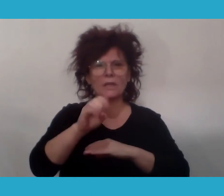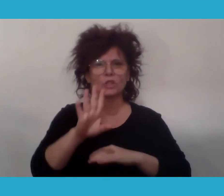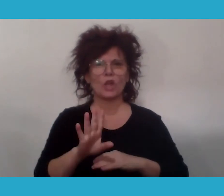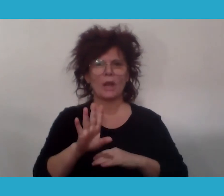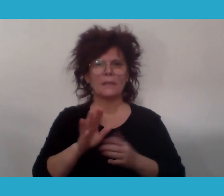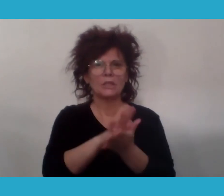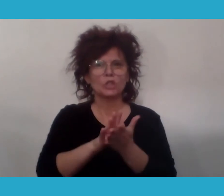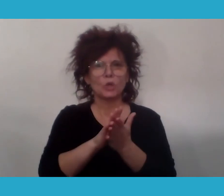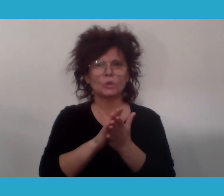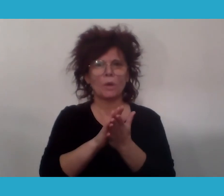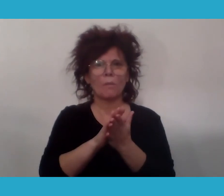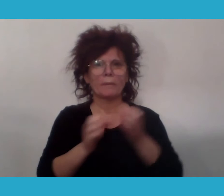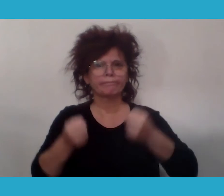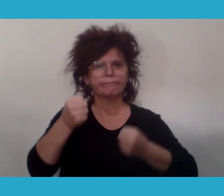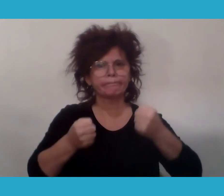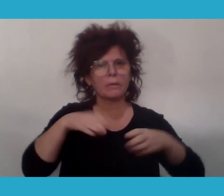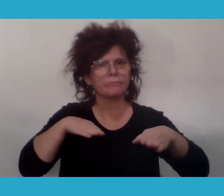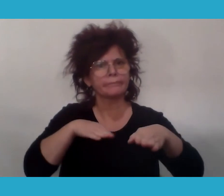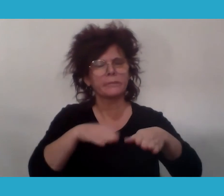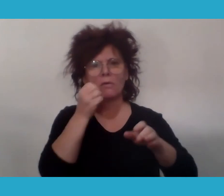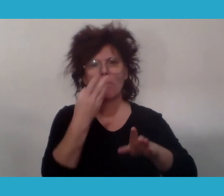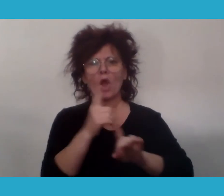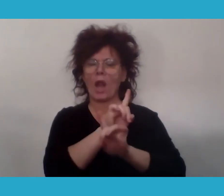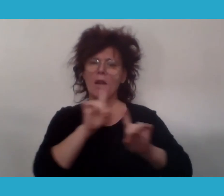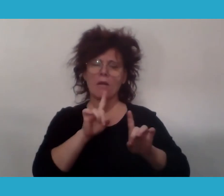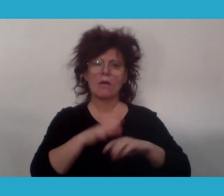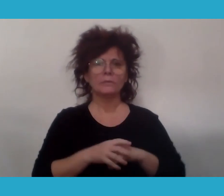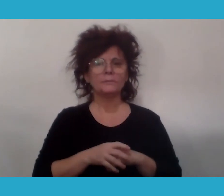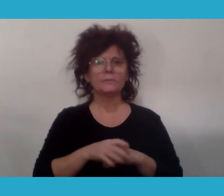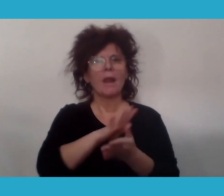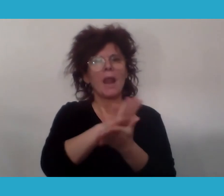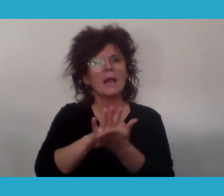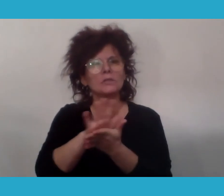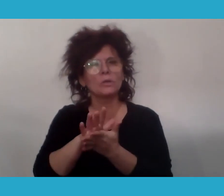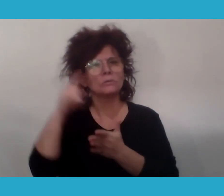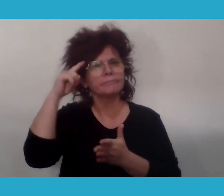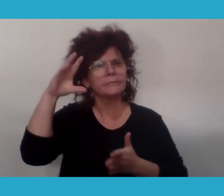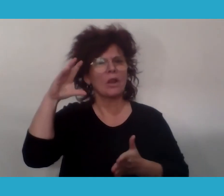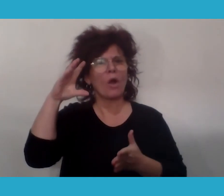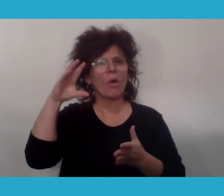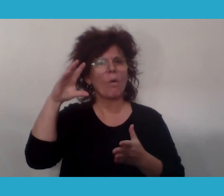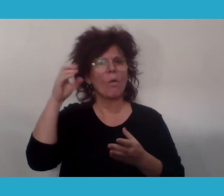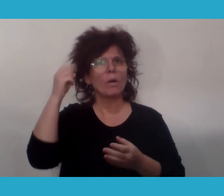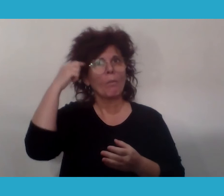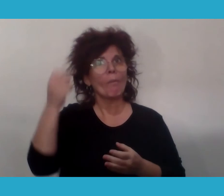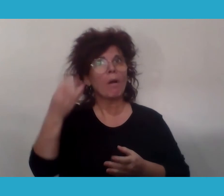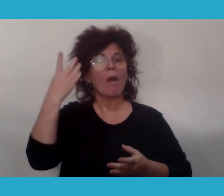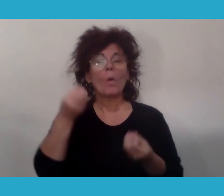el tránsito, es por ello que esta argumentación carece de fundamento. Sin embargo, la solución que se les ocurre es dinamitar